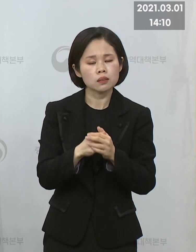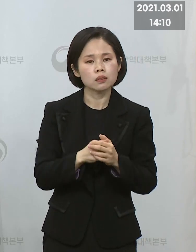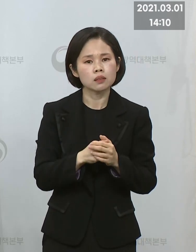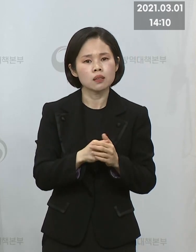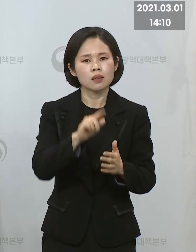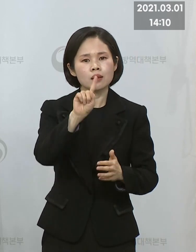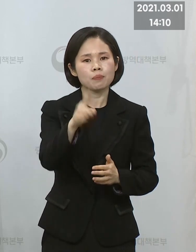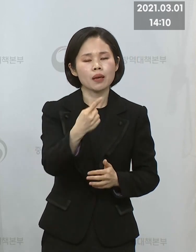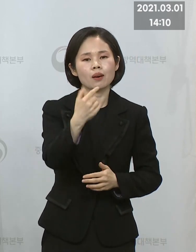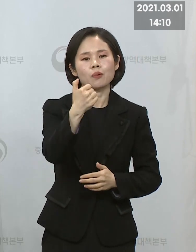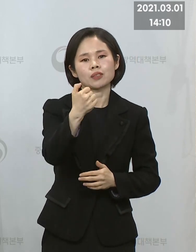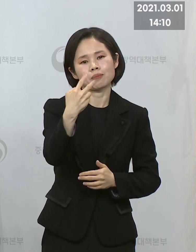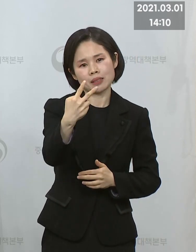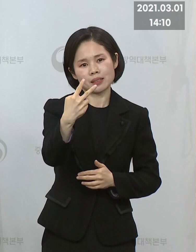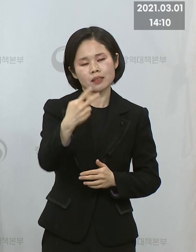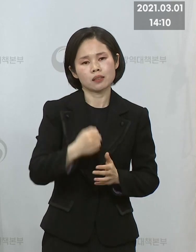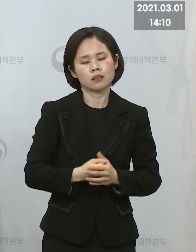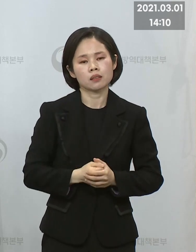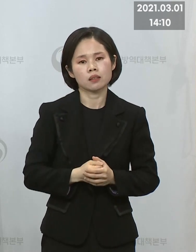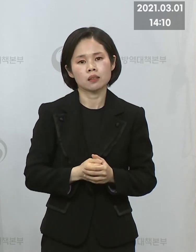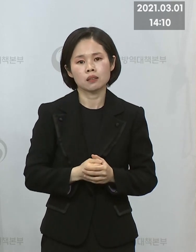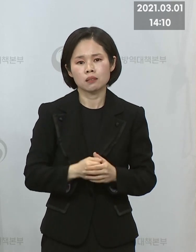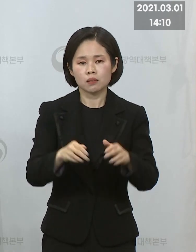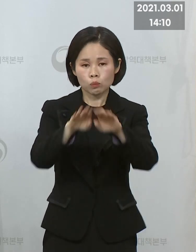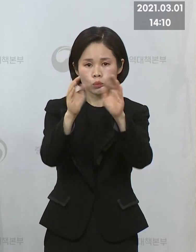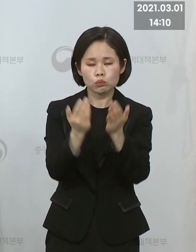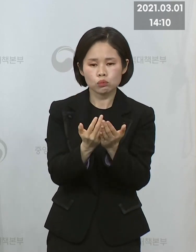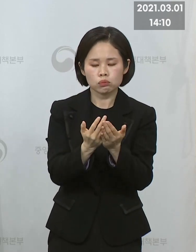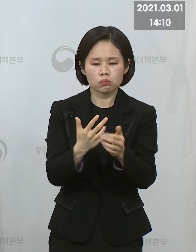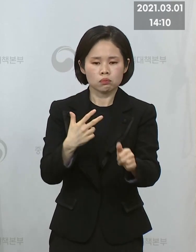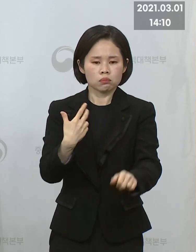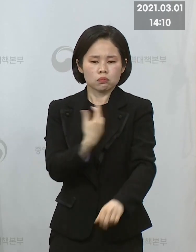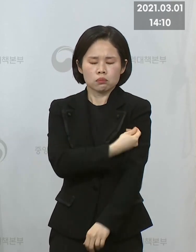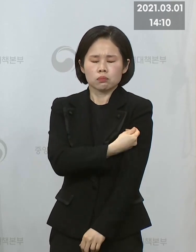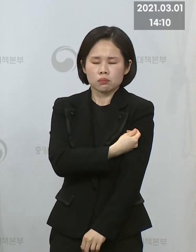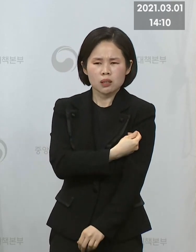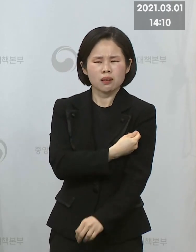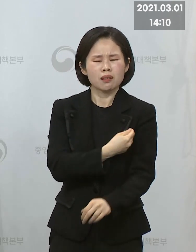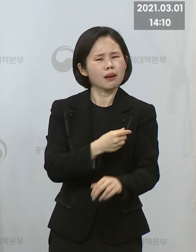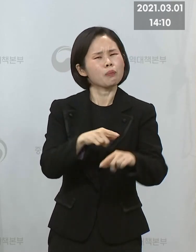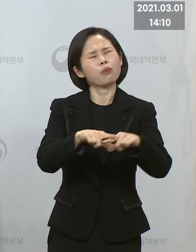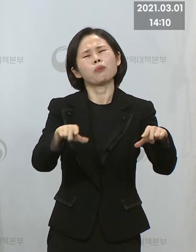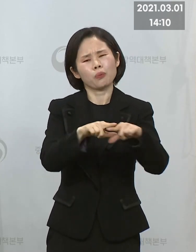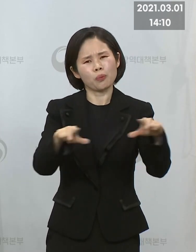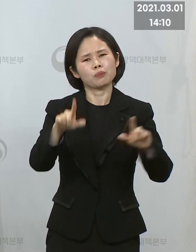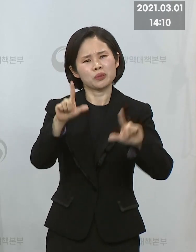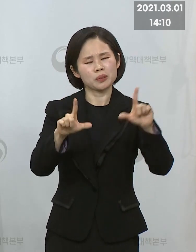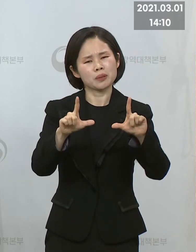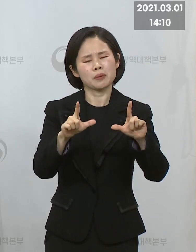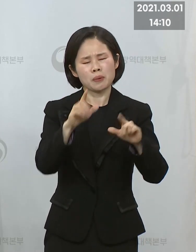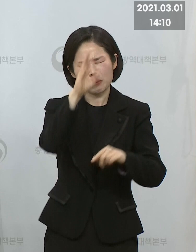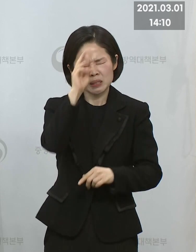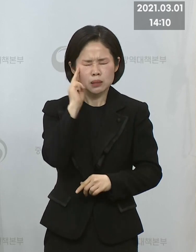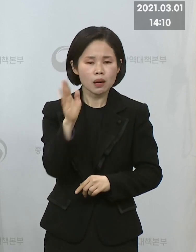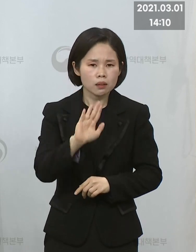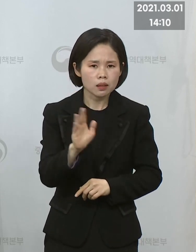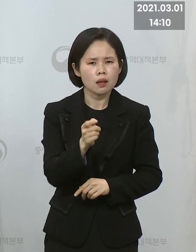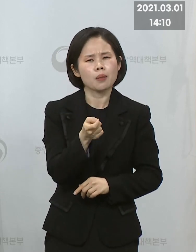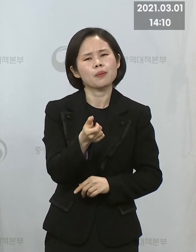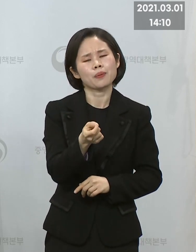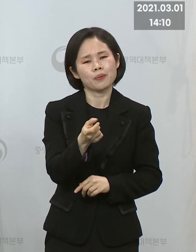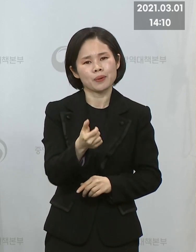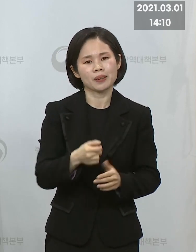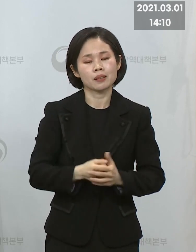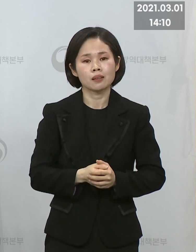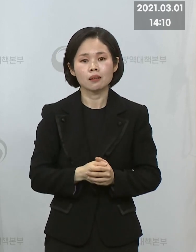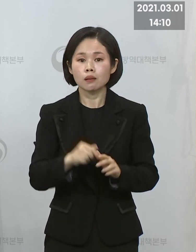총 152건입니다. 모두 예방접종 후 흔하게 나타날 수 있는 경증 사례였습니다.